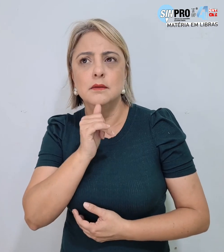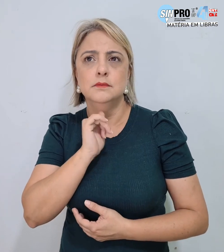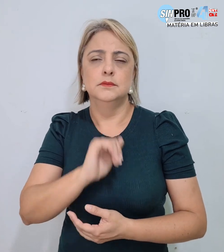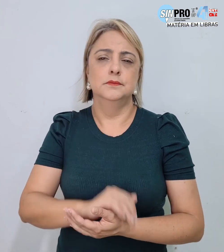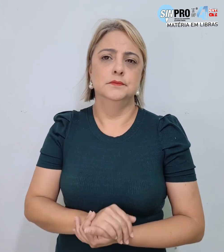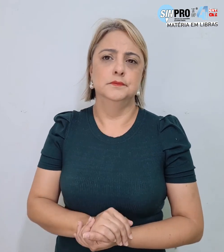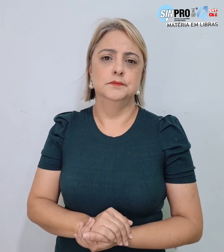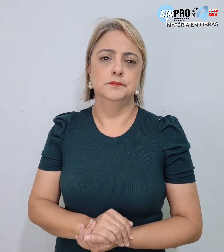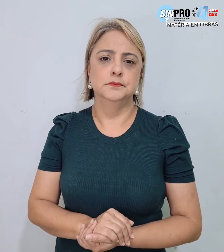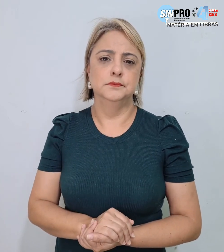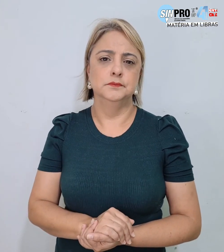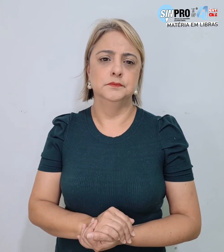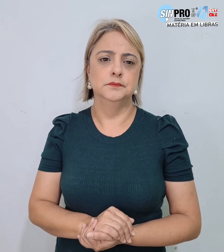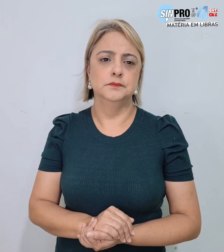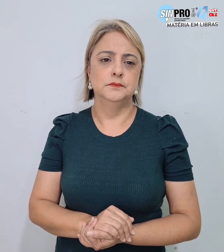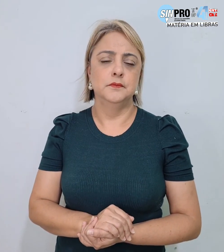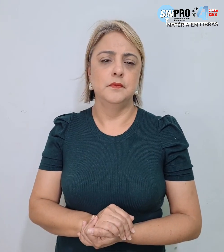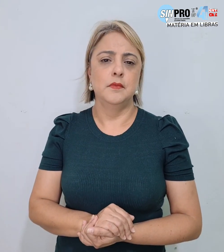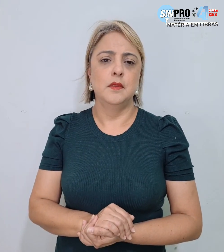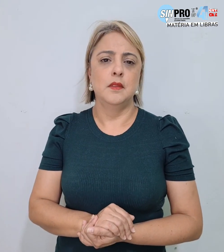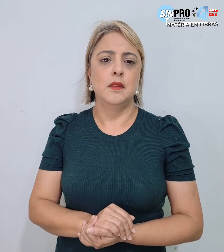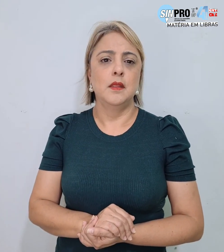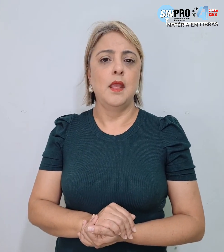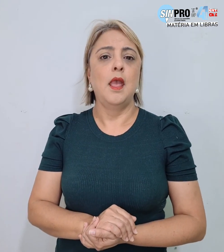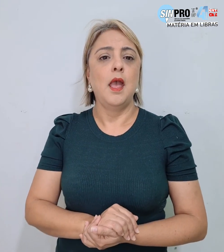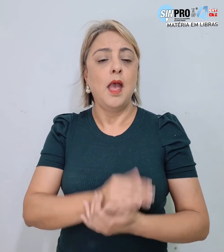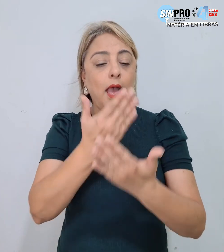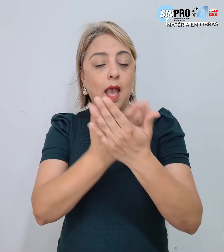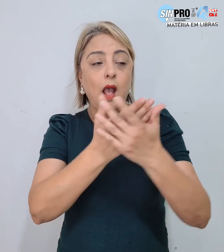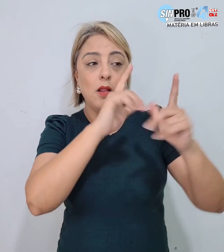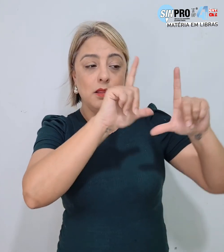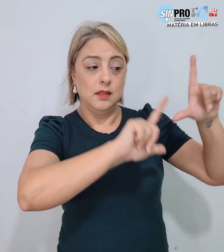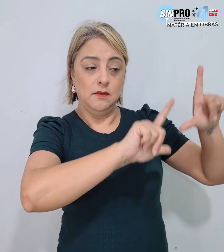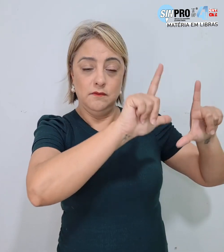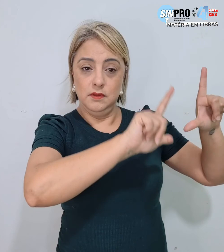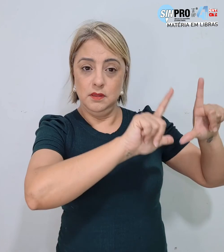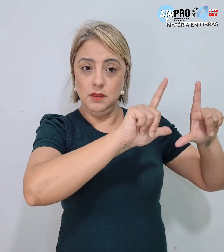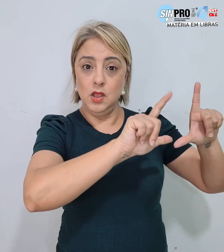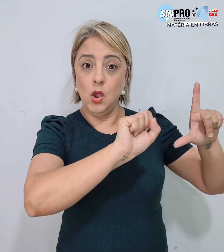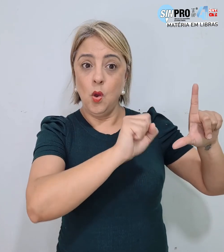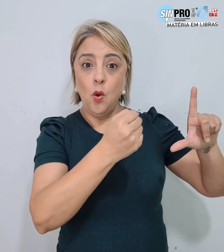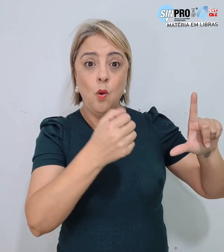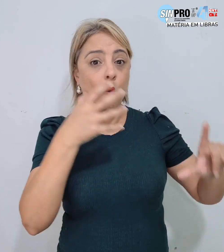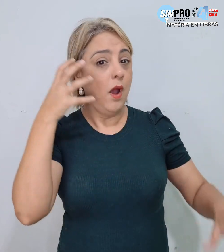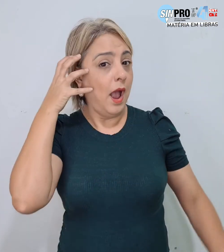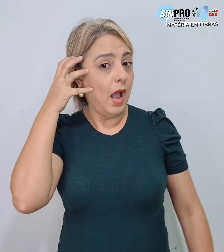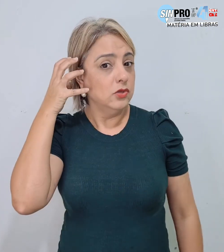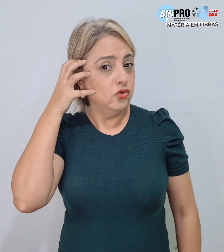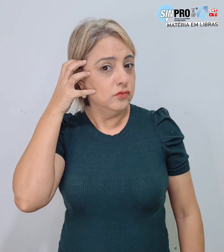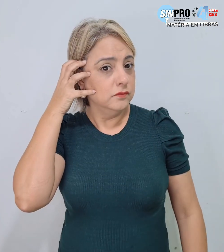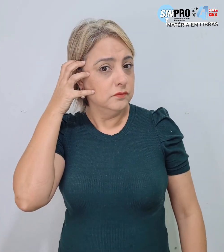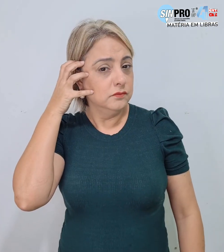exemplo as aulas pela TV o ou pelo rádio